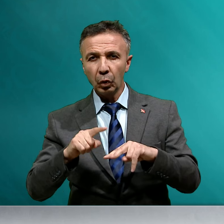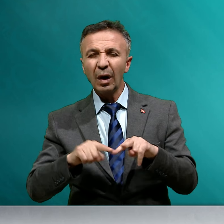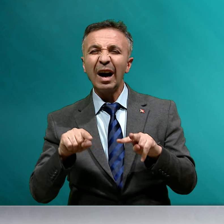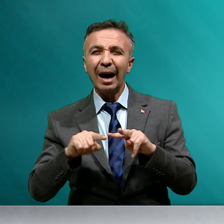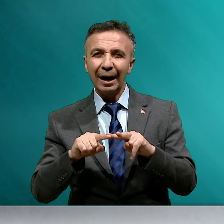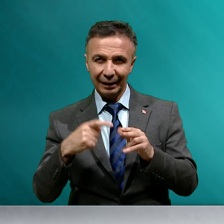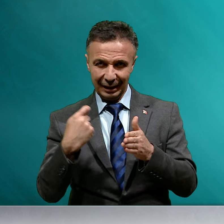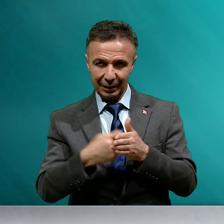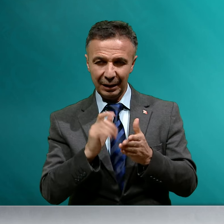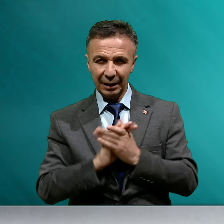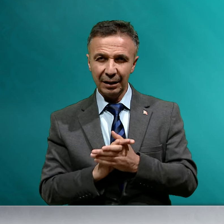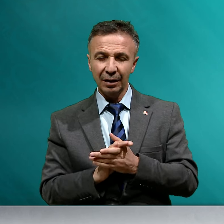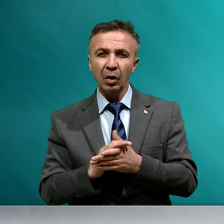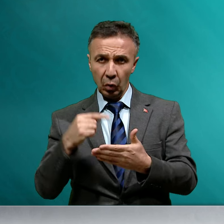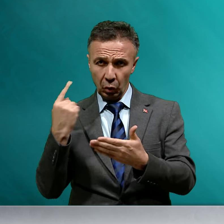O,